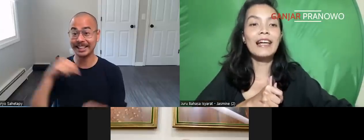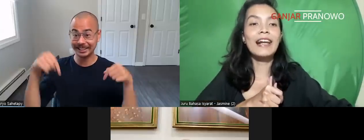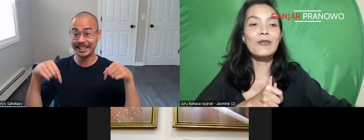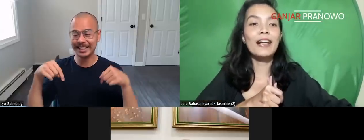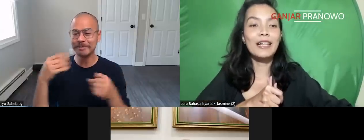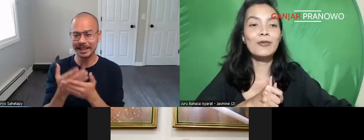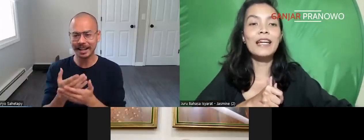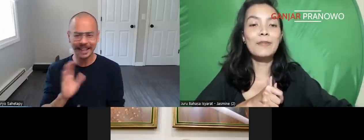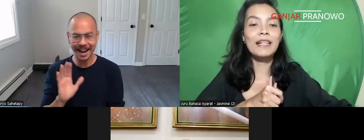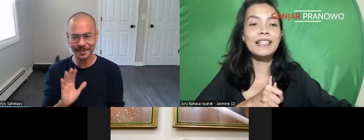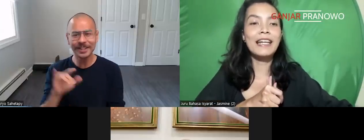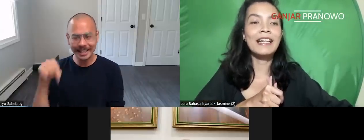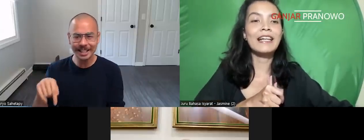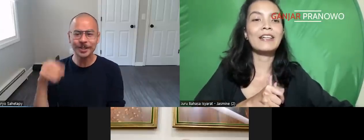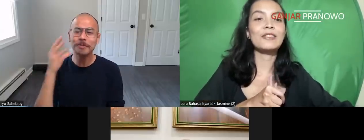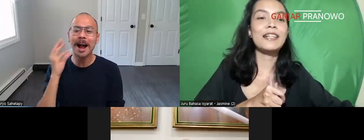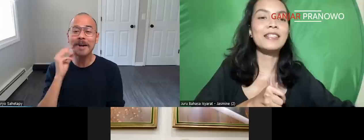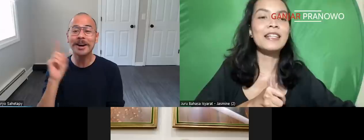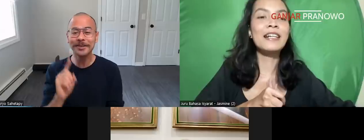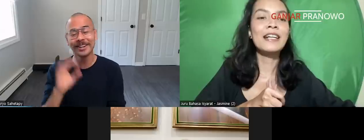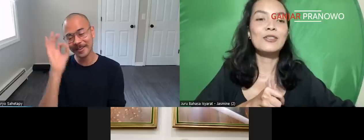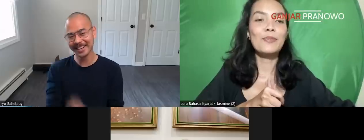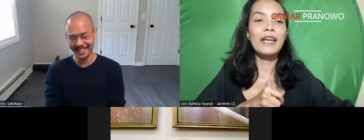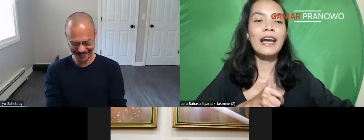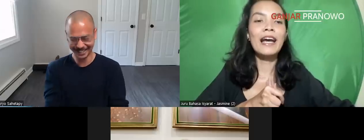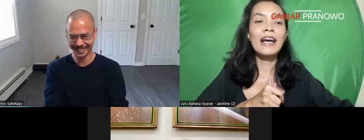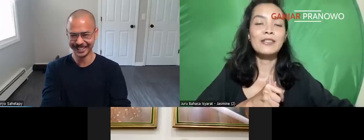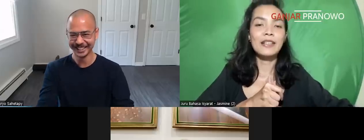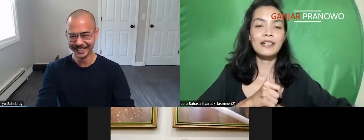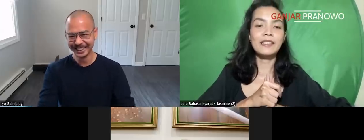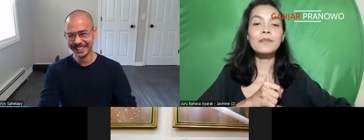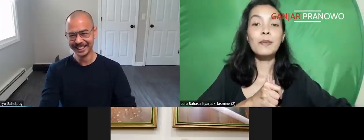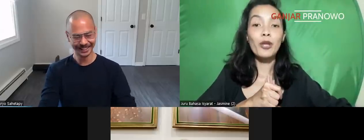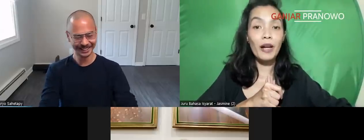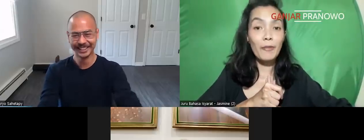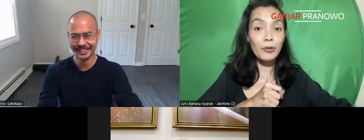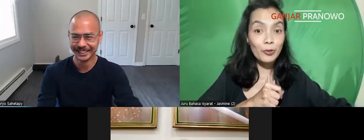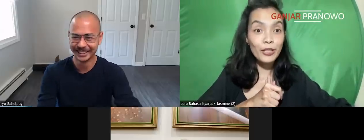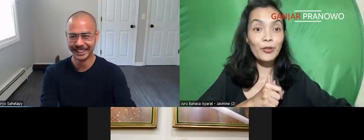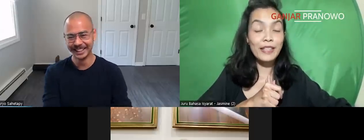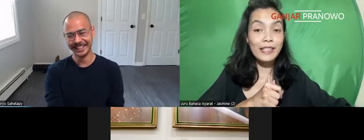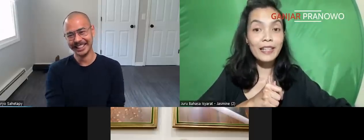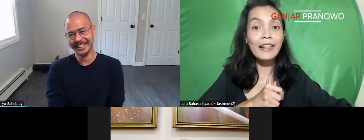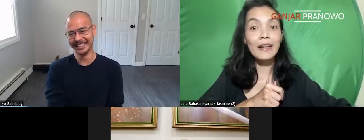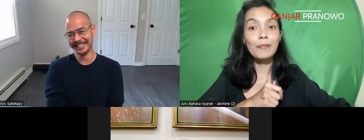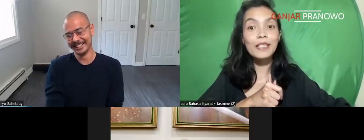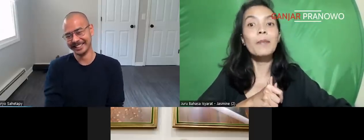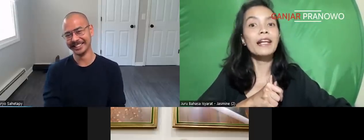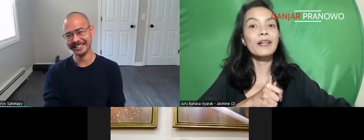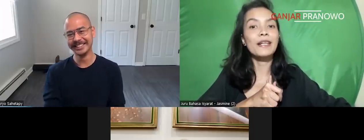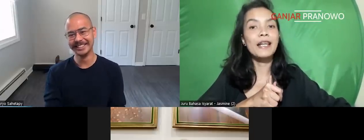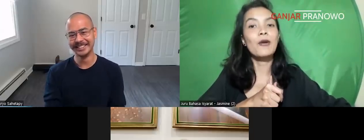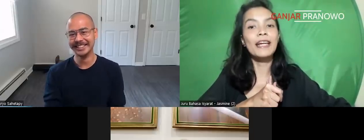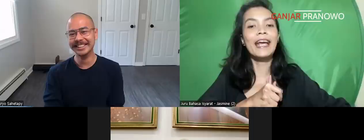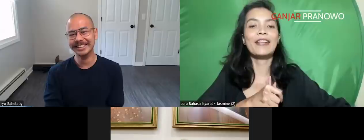karena raywan itu dari Presiden eh rochester supaya ee saya bisa punya pengalaman dulu di rochester dan bisa